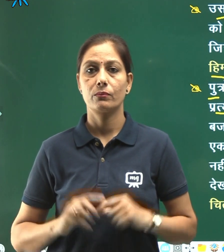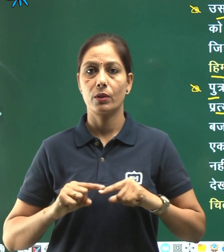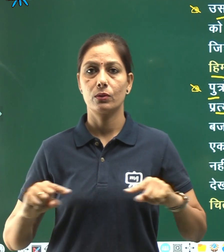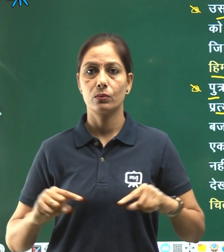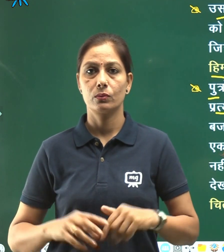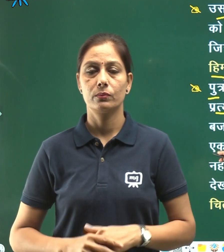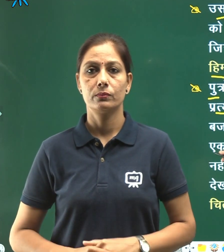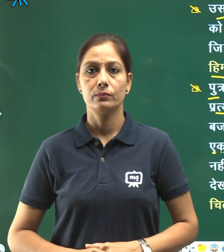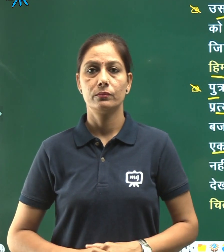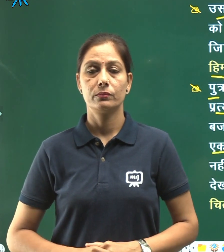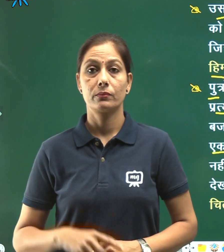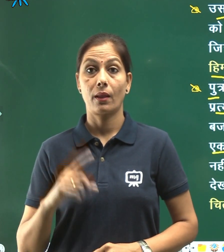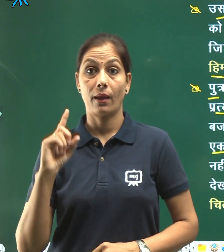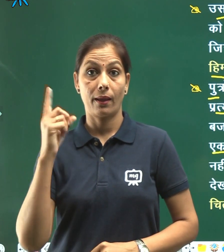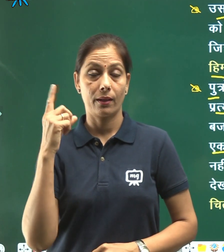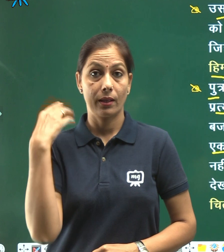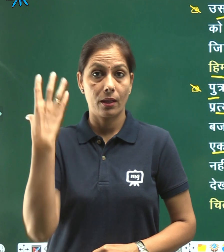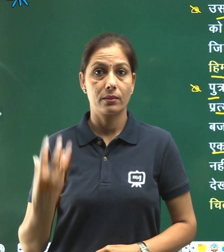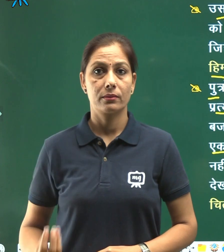परंतु एक रात